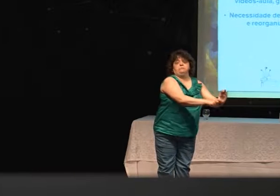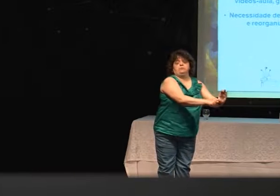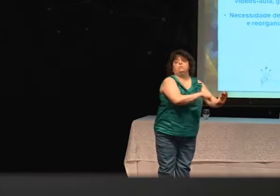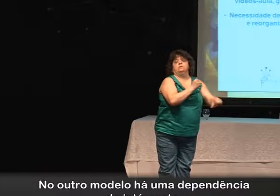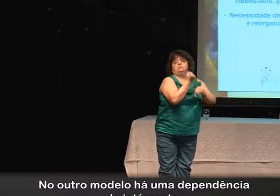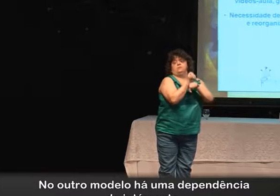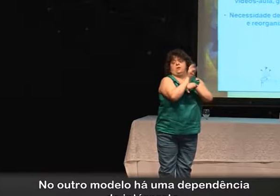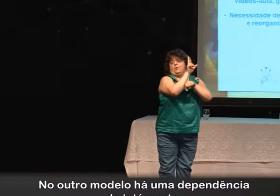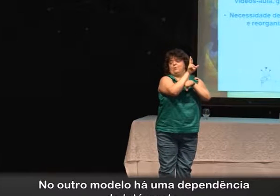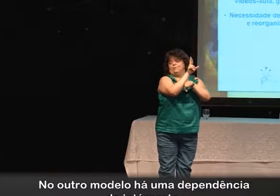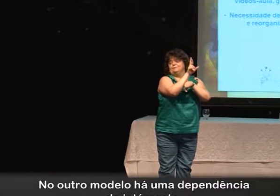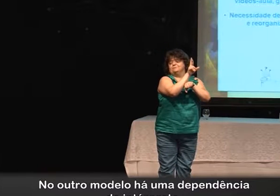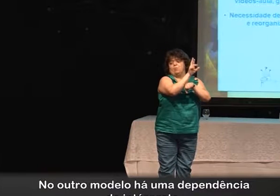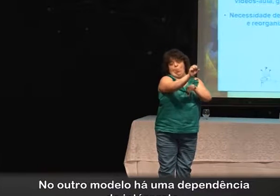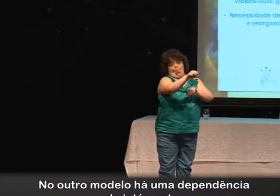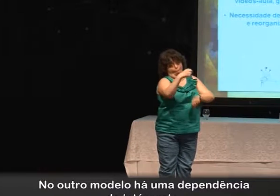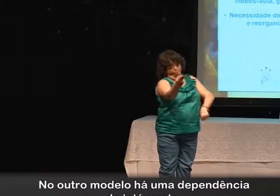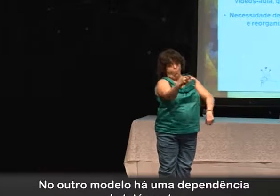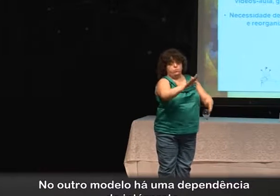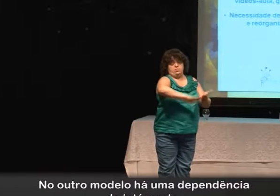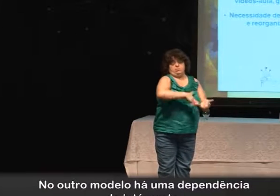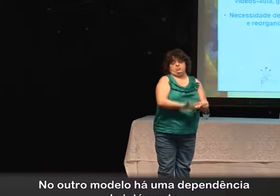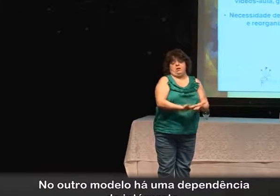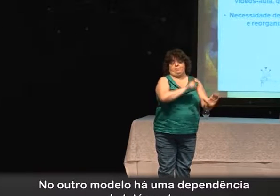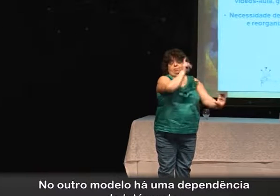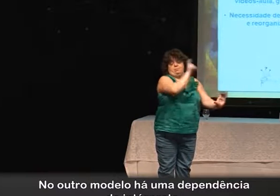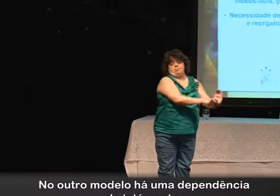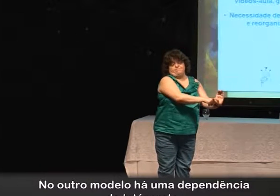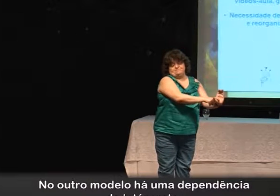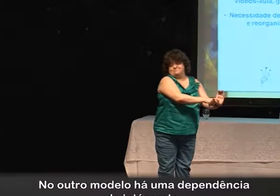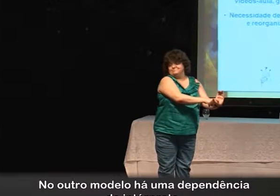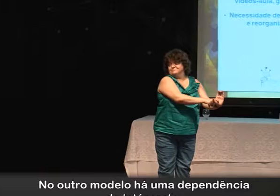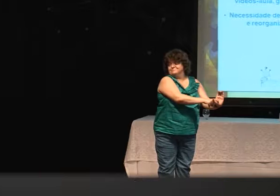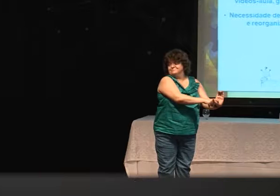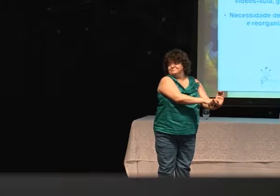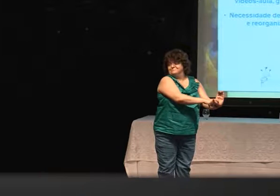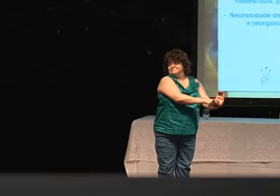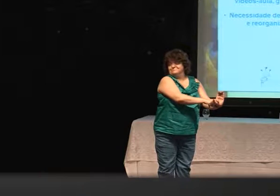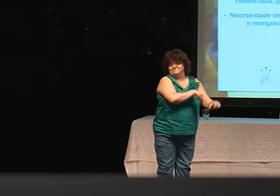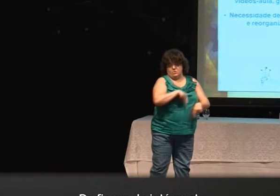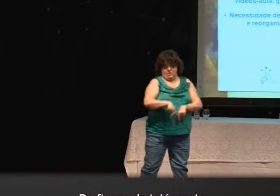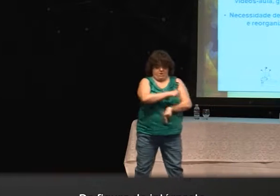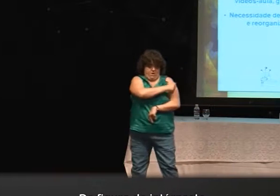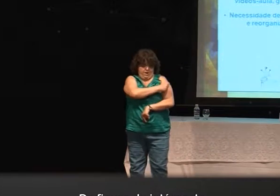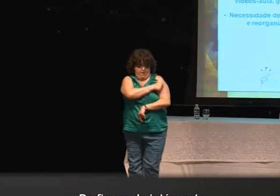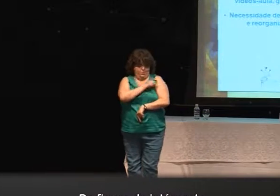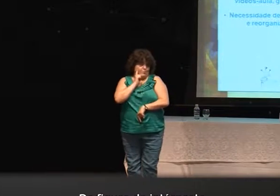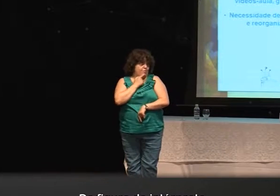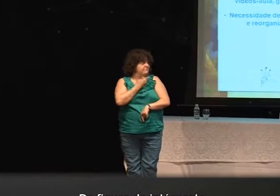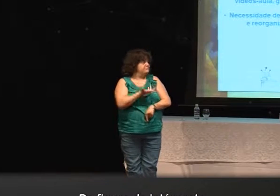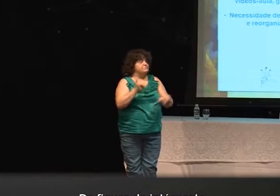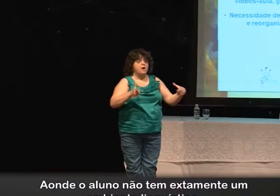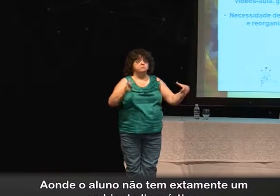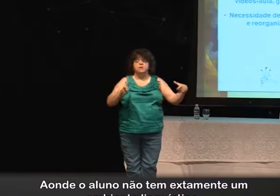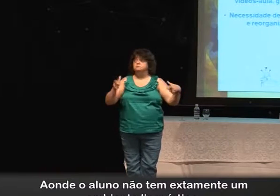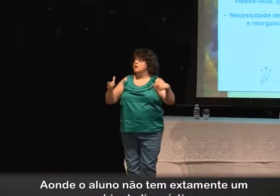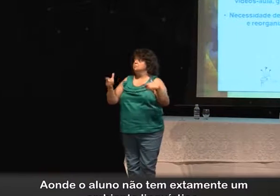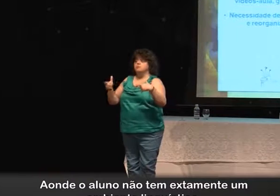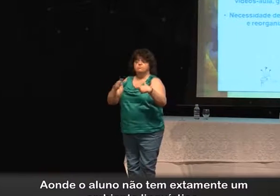Agora, no outro modelo, há uma dependência sim do intérprete. da figura do intérprete, onde o aluno